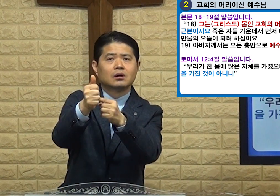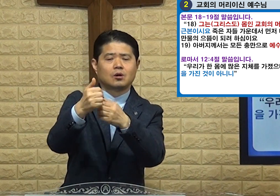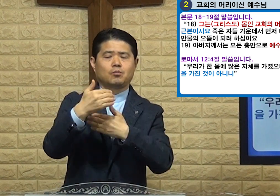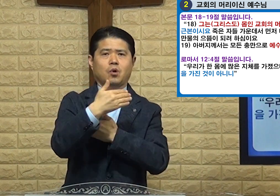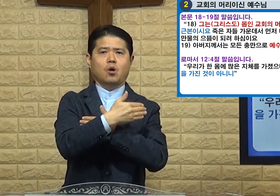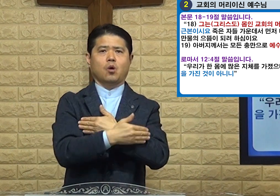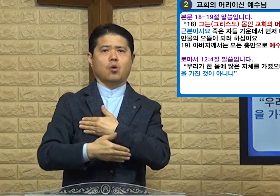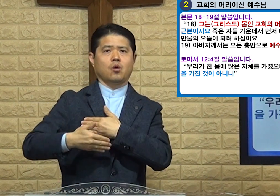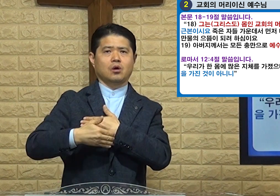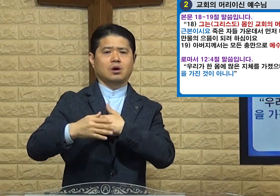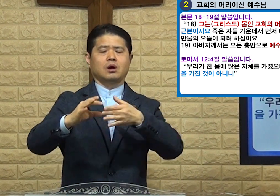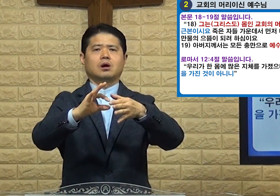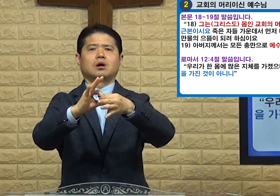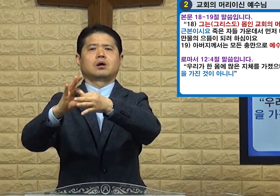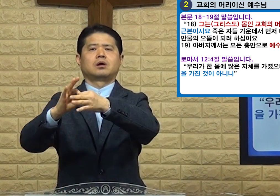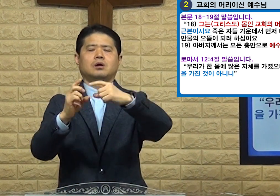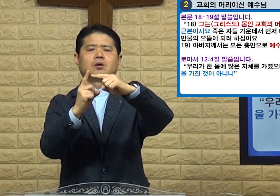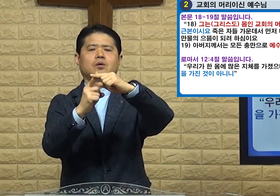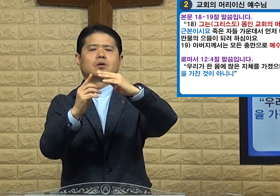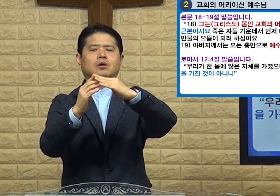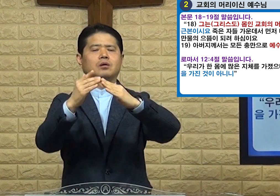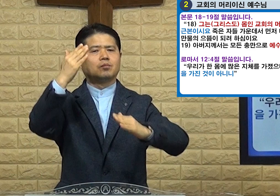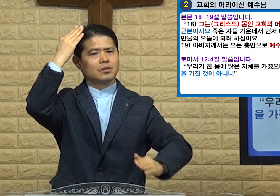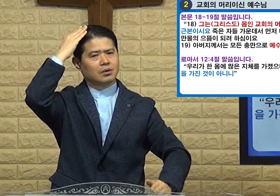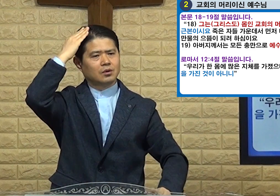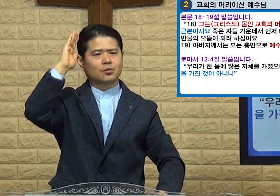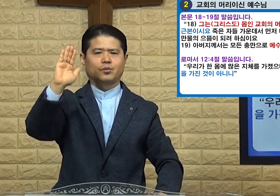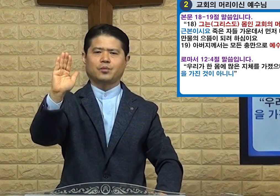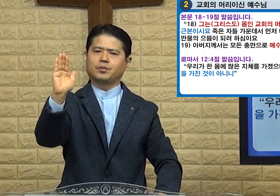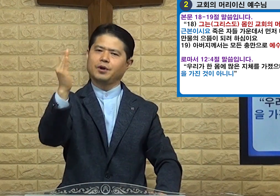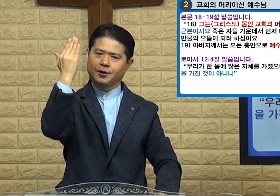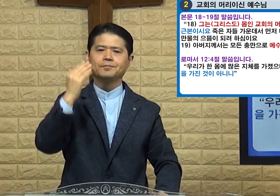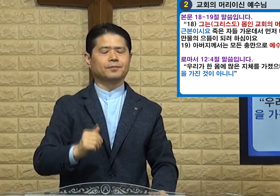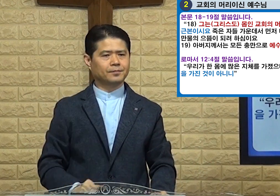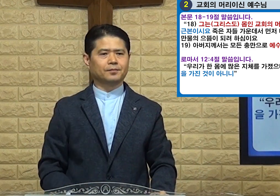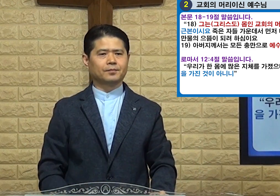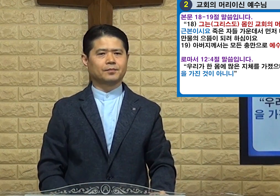그는 그리스도는 몸이 이 교회의 머리시라.